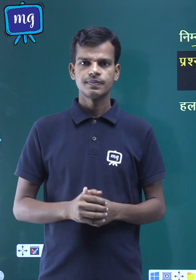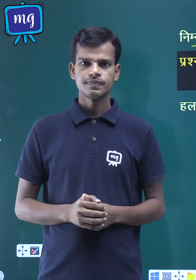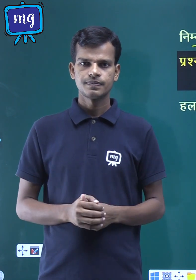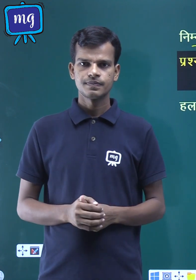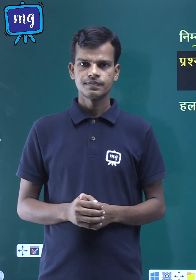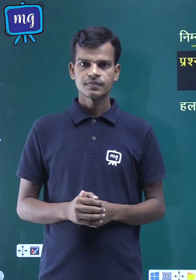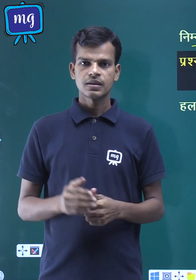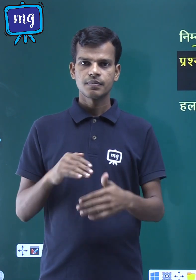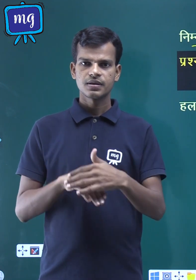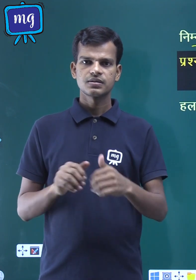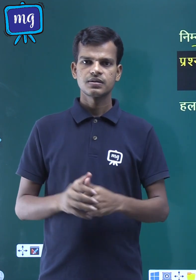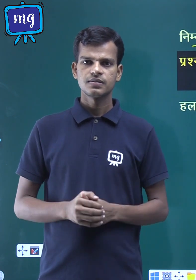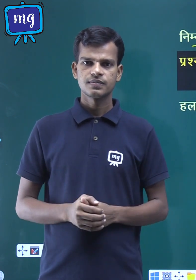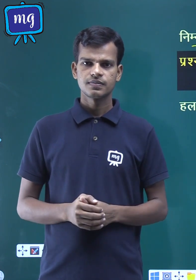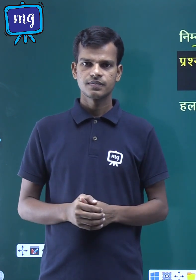में से